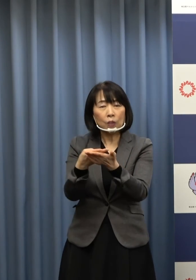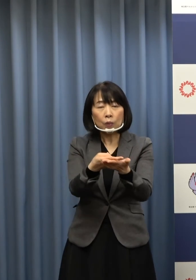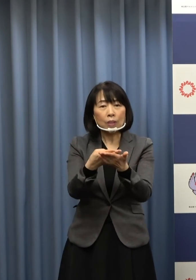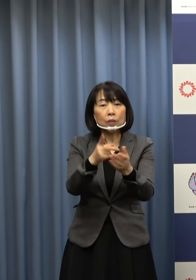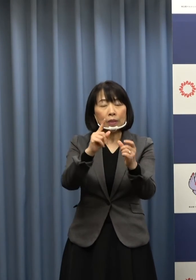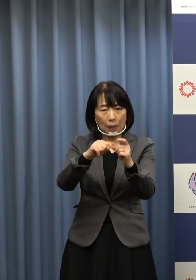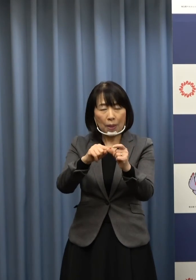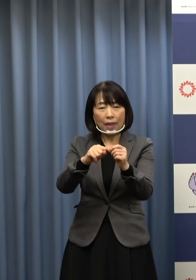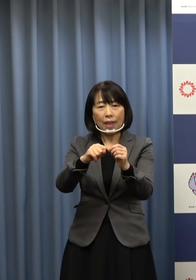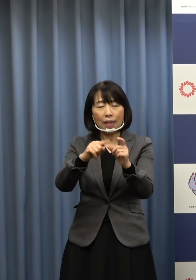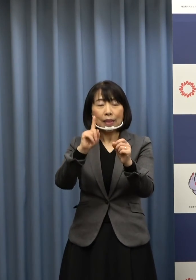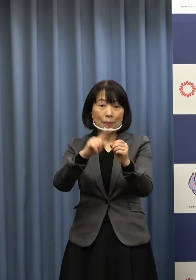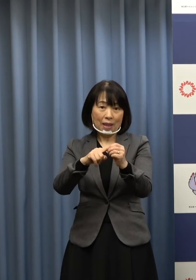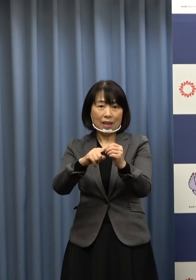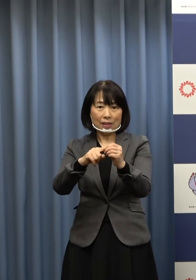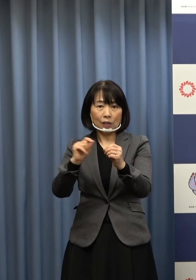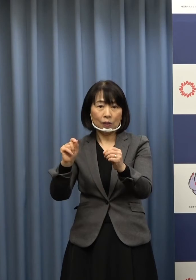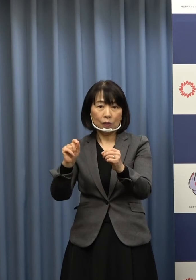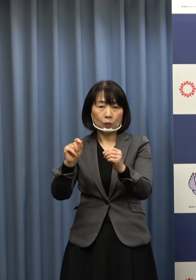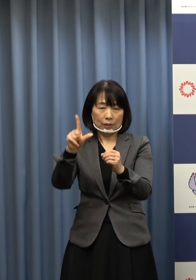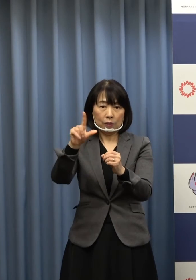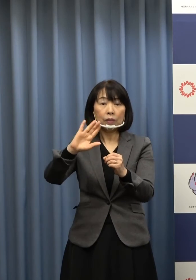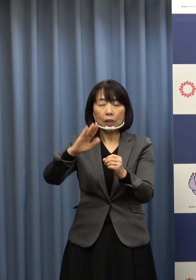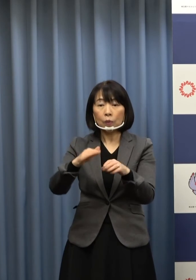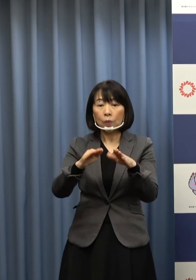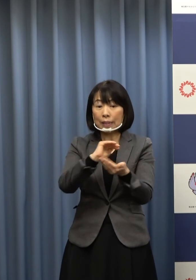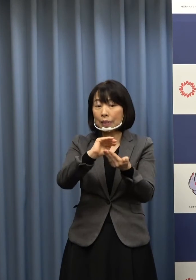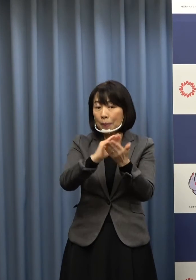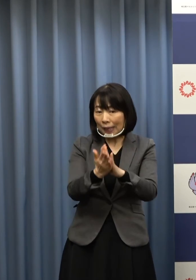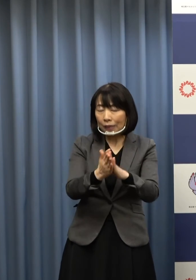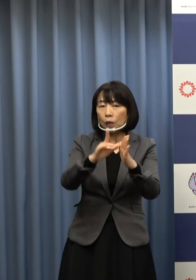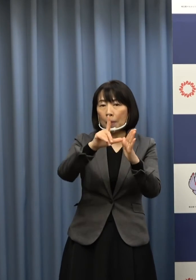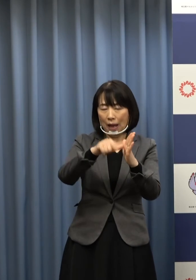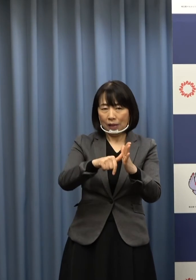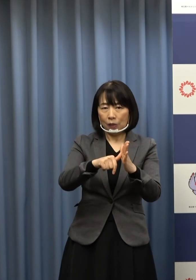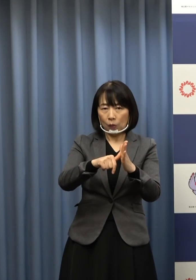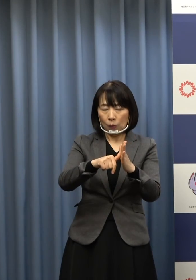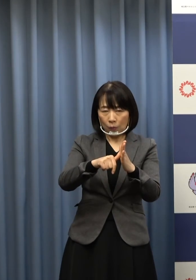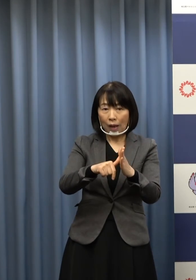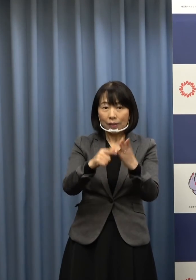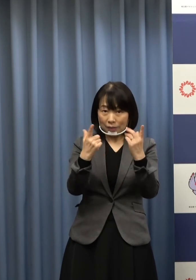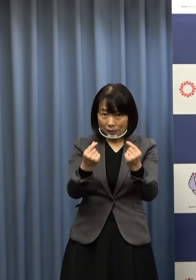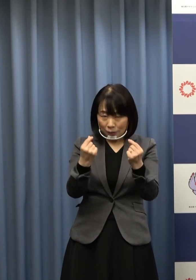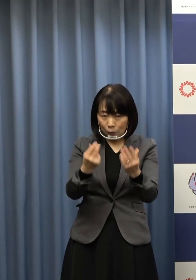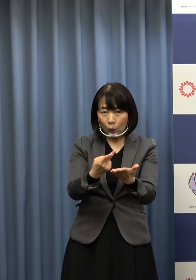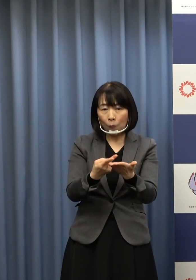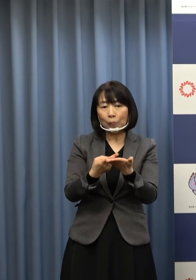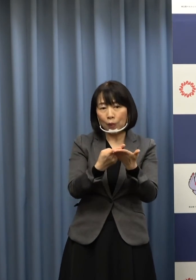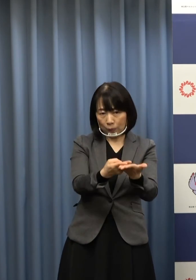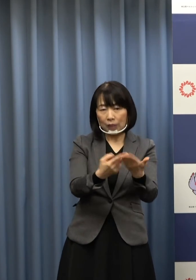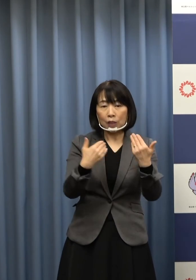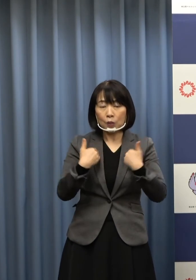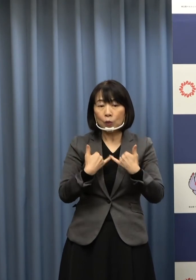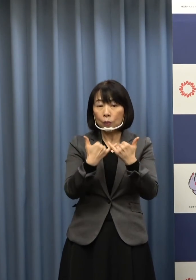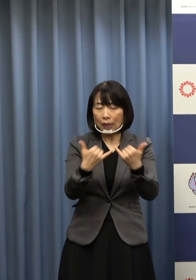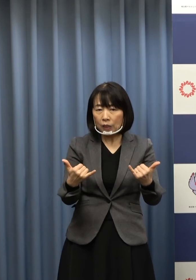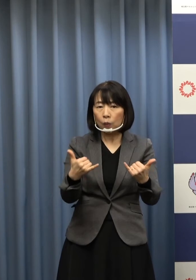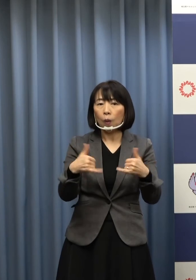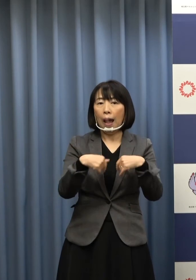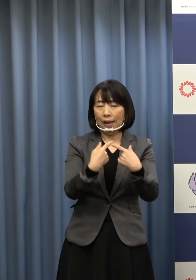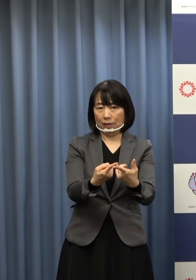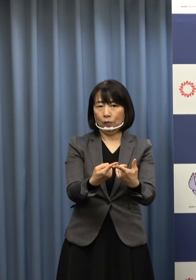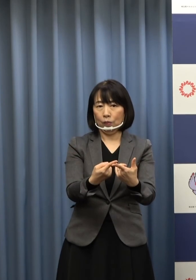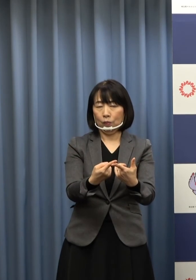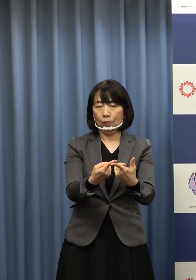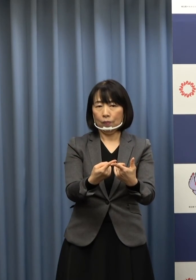しいんですけど、うちの場合にはご存知の通り、その必要な方はきちんと公開して、入れない方ってのは大体多くても2桁、今ゼロですけれども